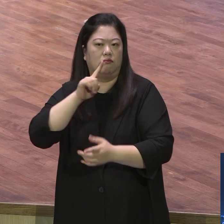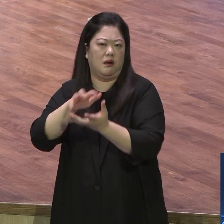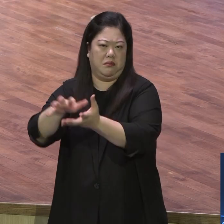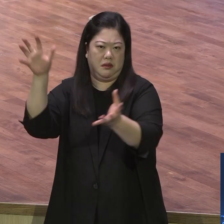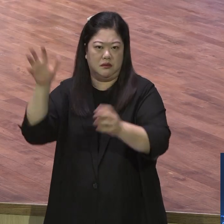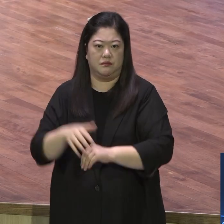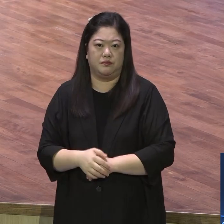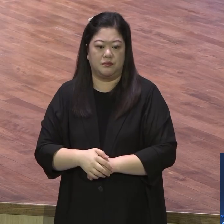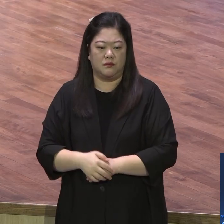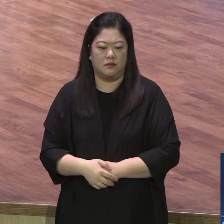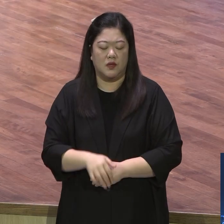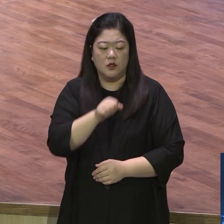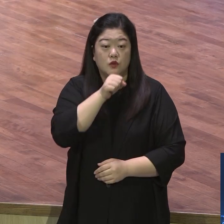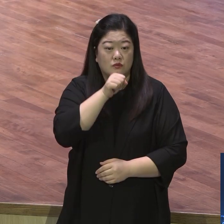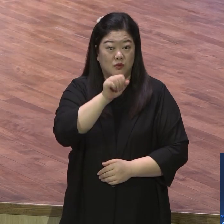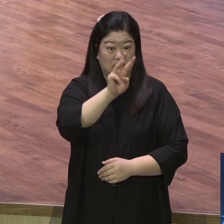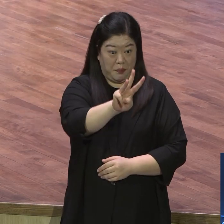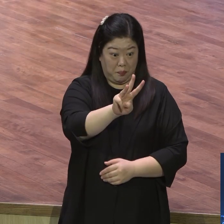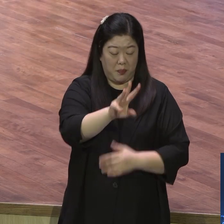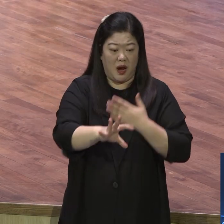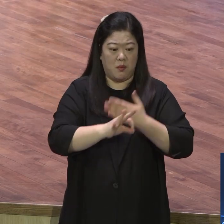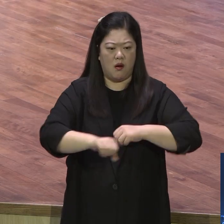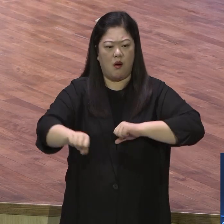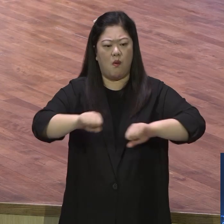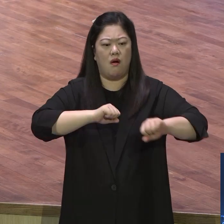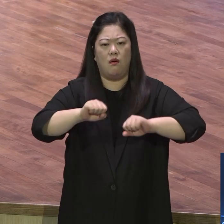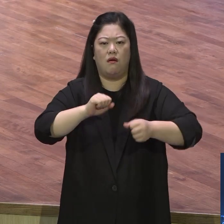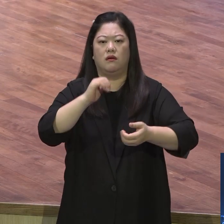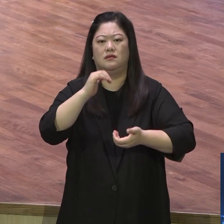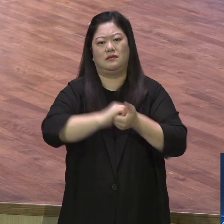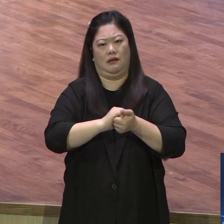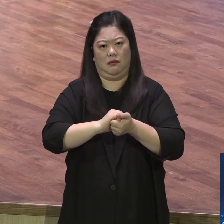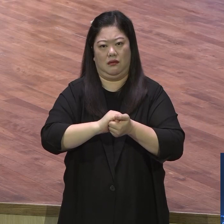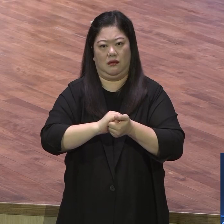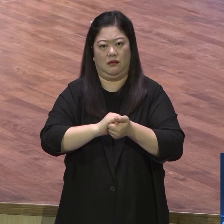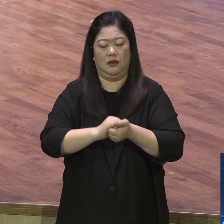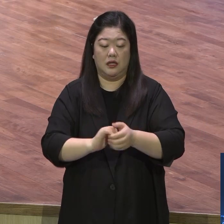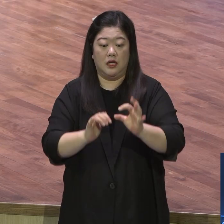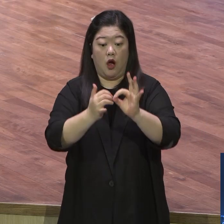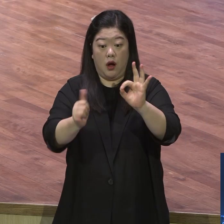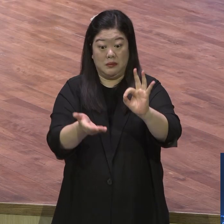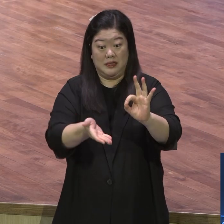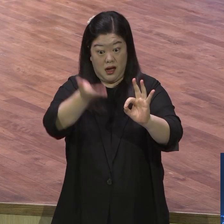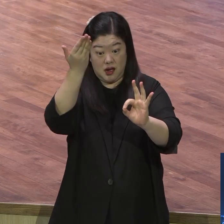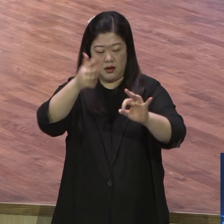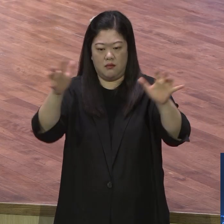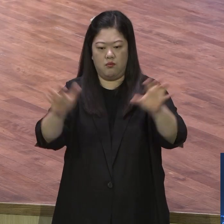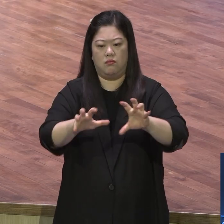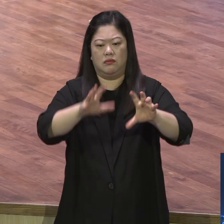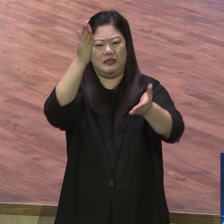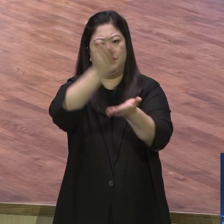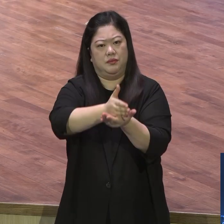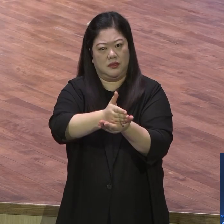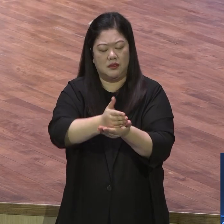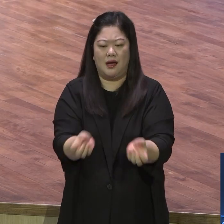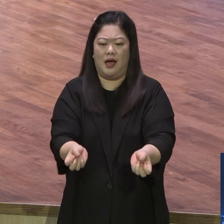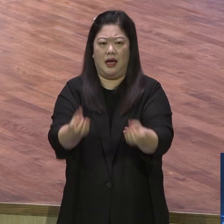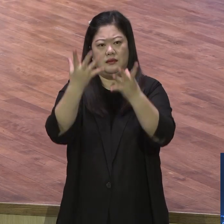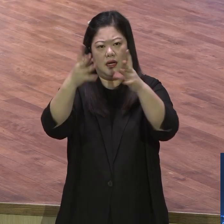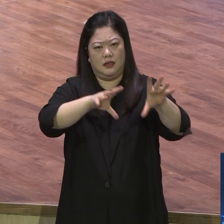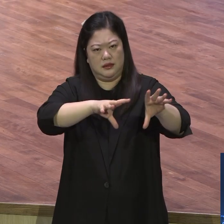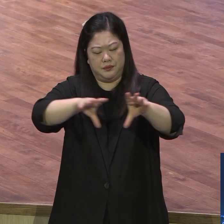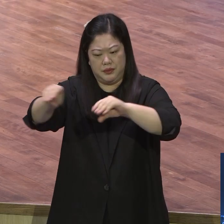거의 모든 활동이 제한됩니다 10인 이하 그렇게 모이는 모든 집회 모임 행사